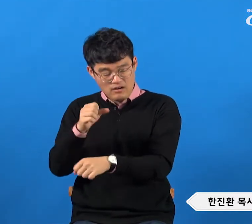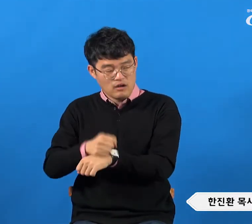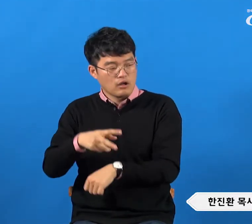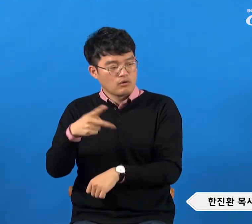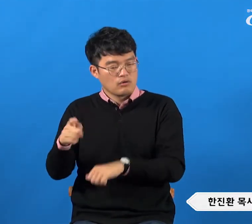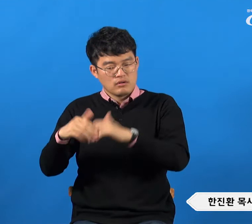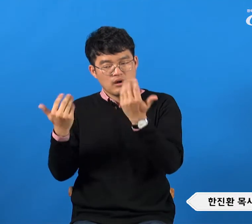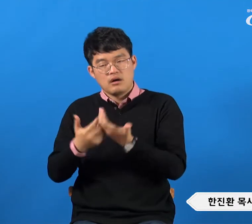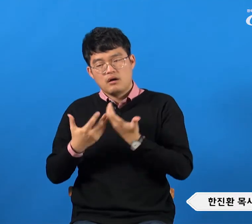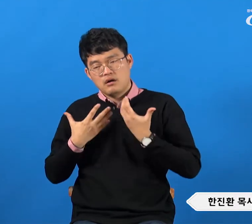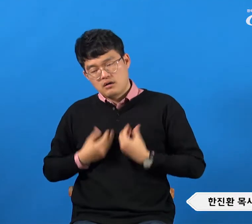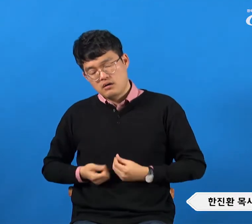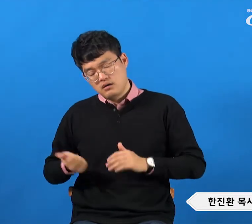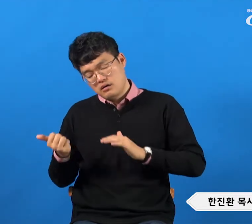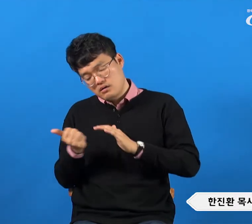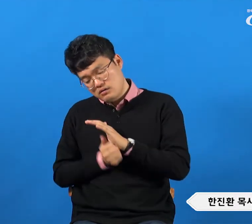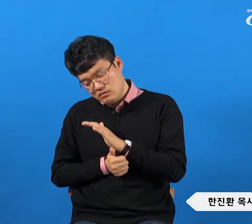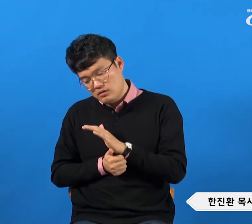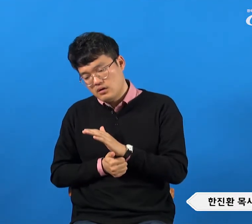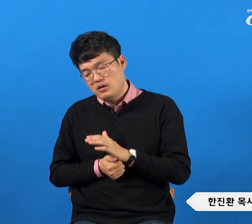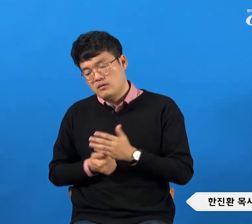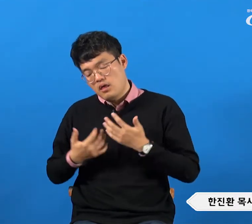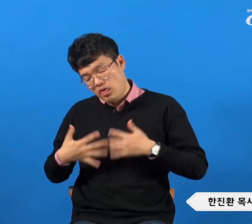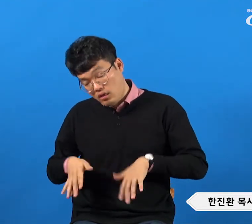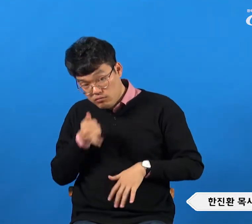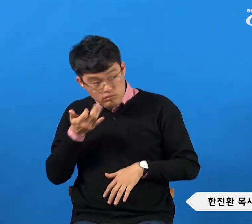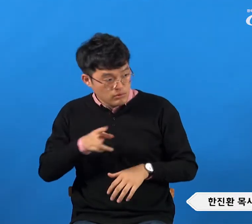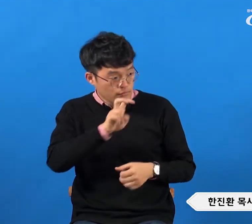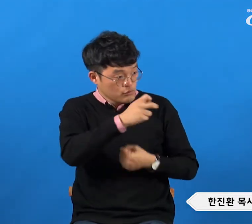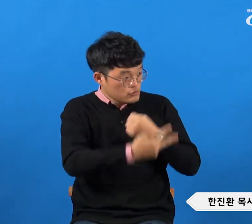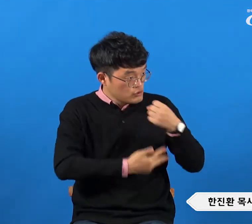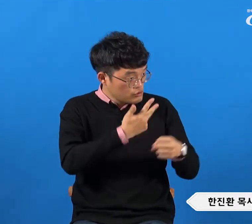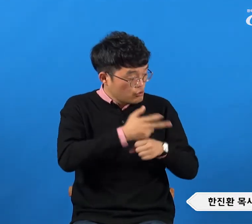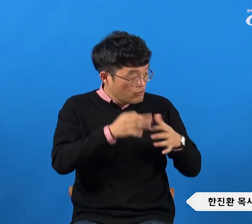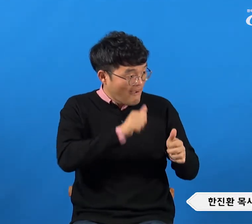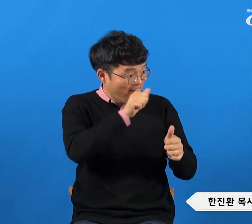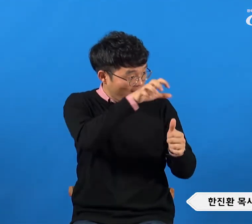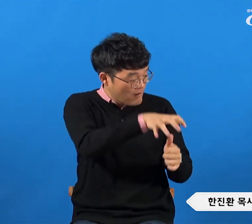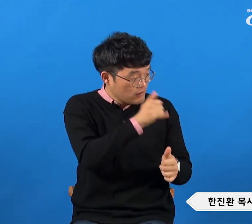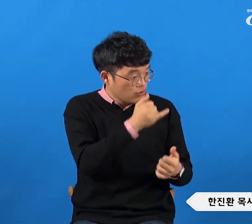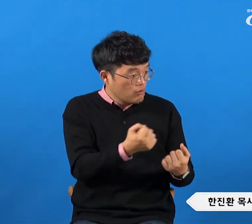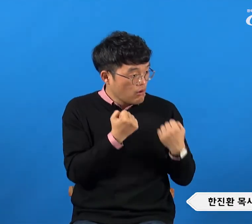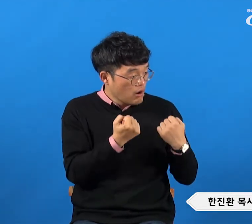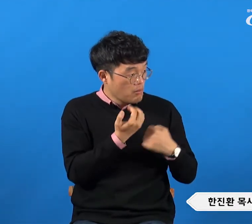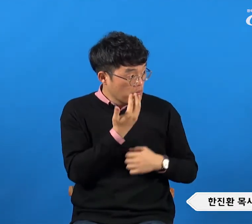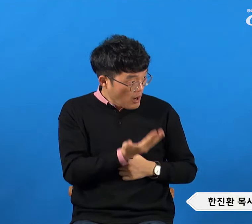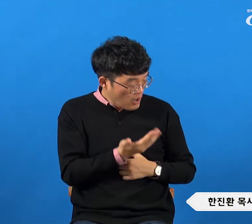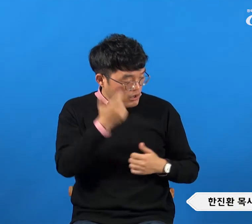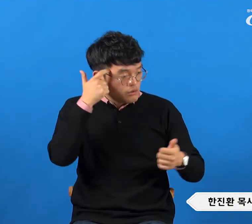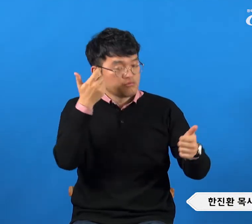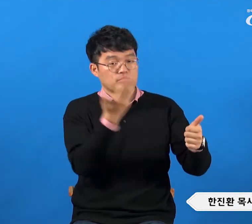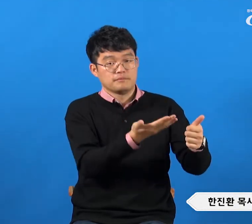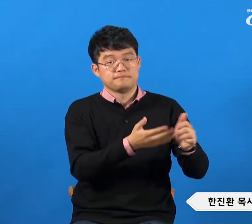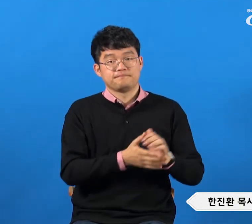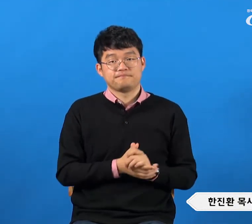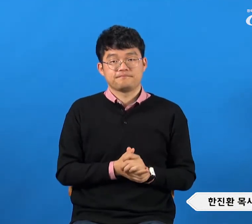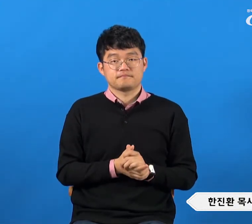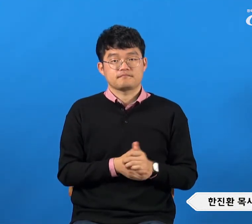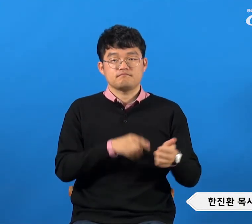형편없이 되어버리는데 어떻게 27년을 살았으면서 이렇게 건강할 수 있습니까?